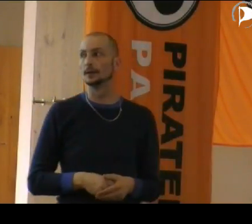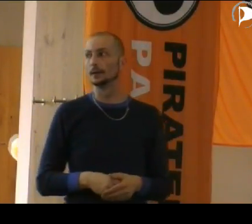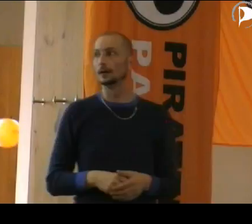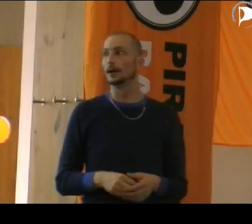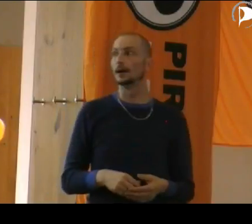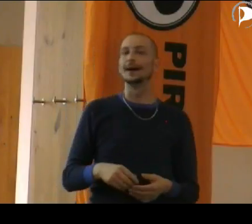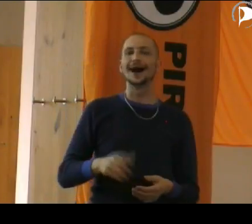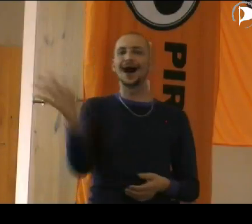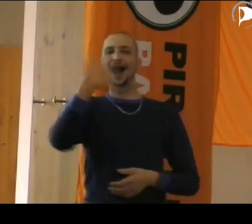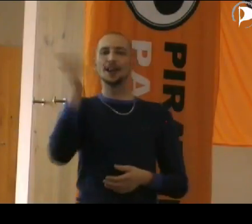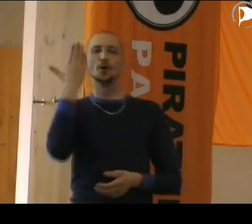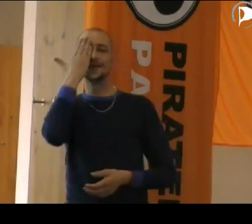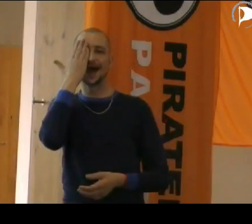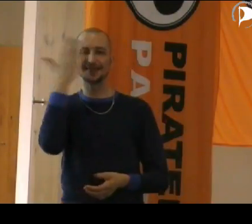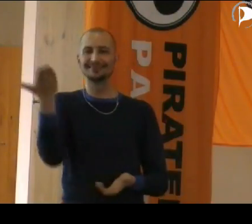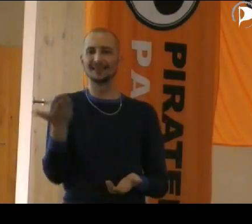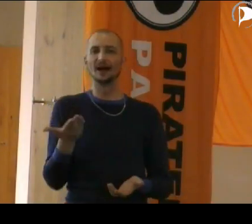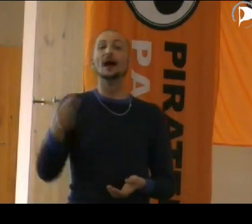hallo ich